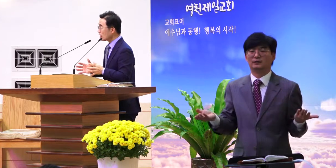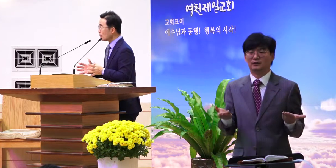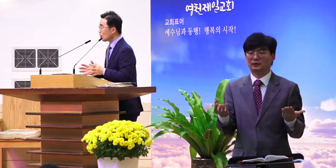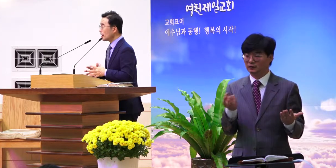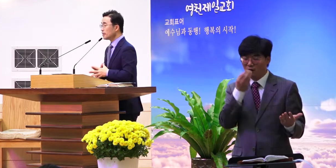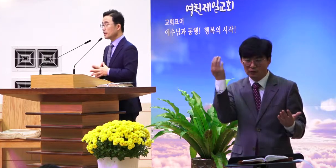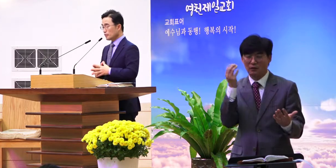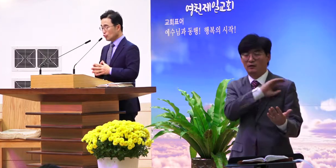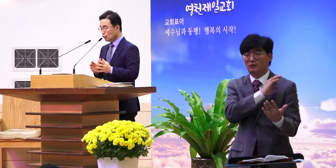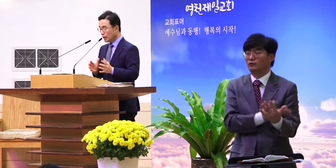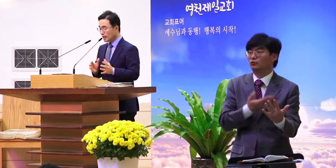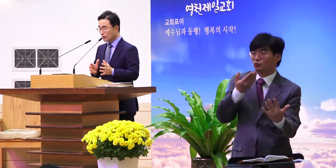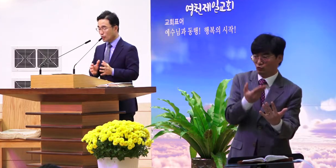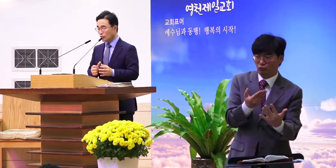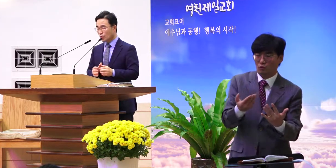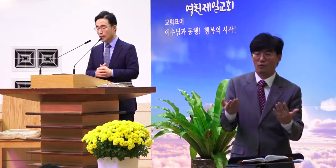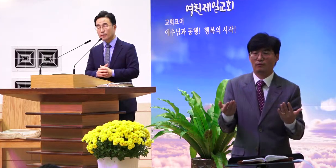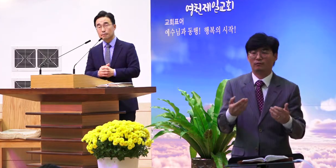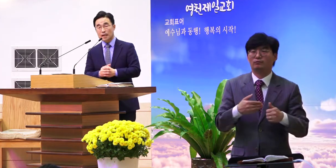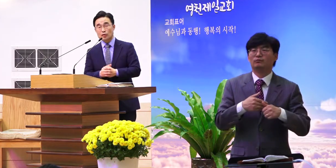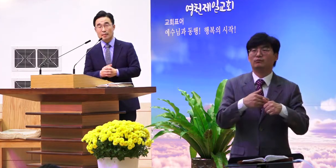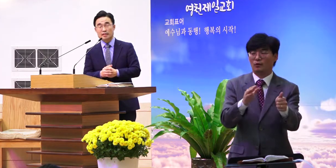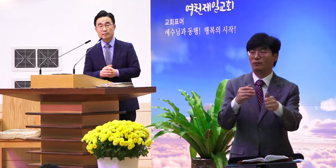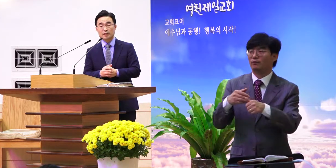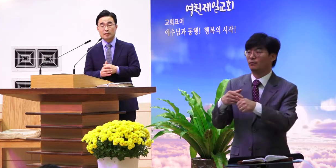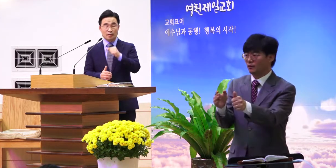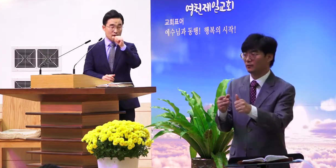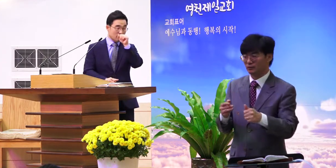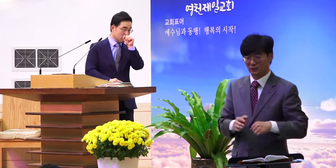오늘 여기에 모여있는 우리에게도 동일한